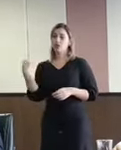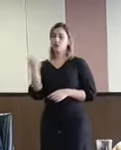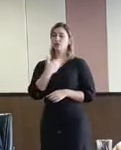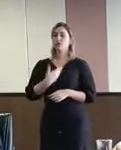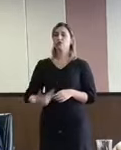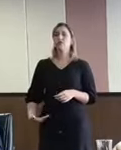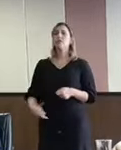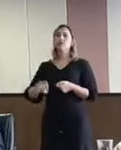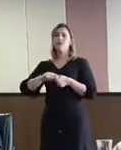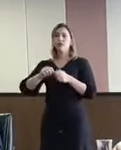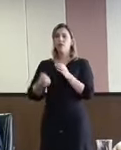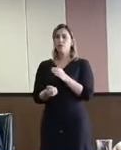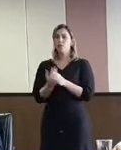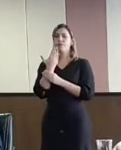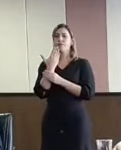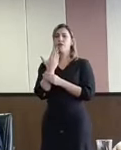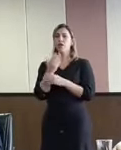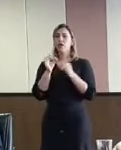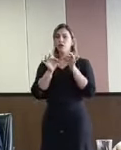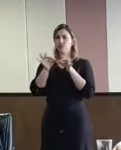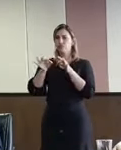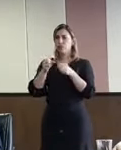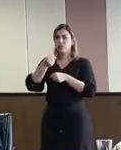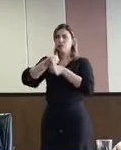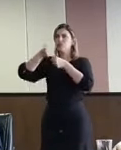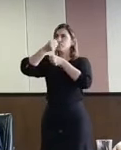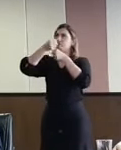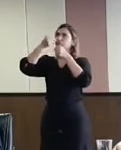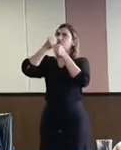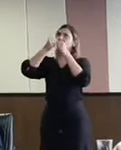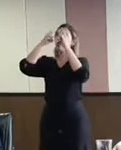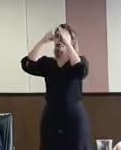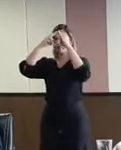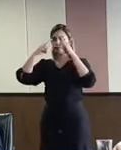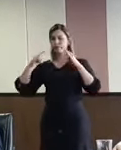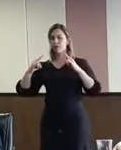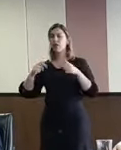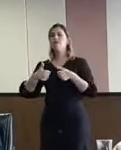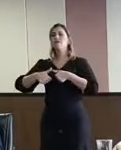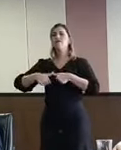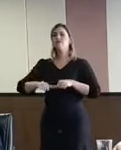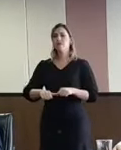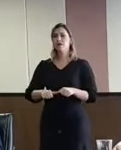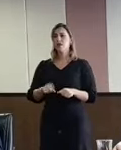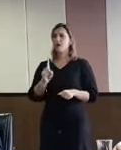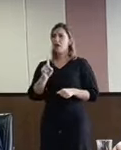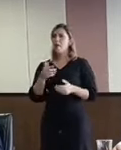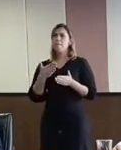iniciativa de construir uma instalação perene, que não vai ser desmanchada